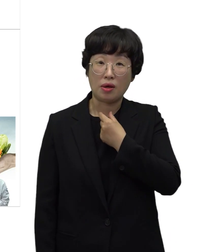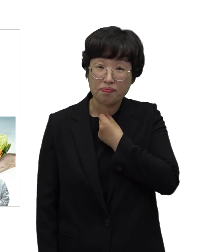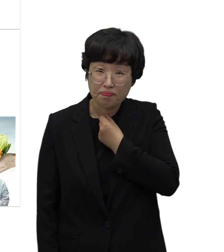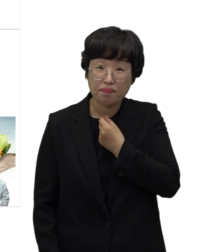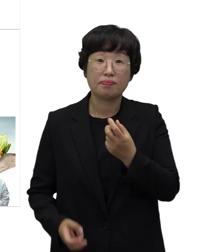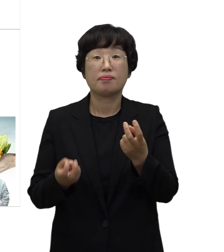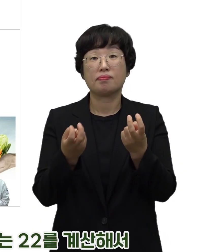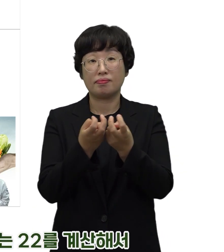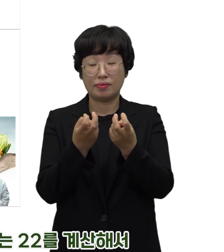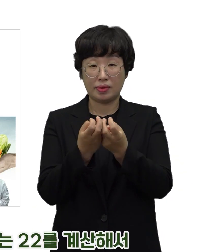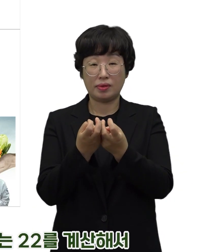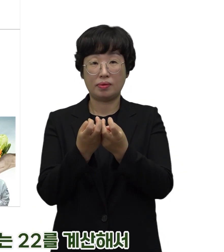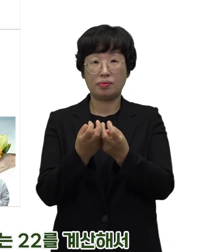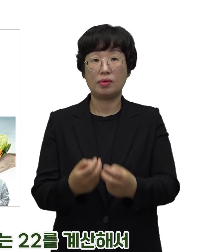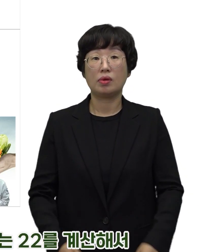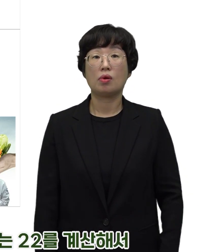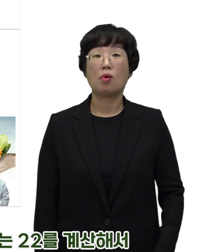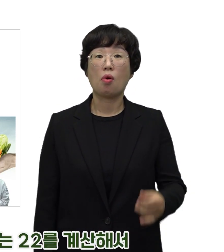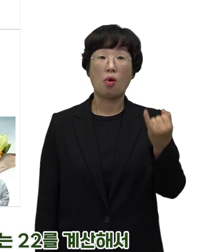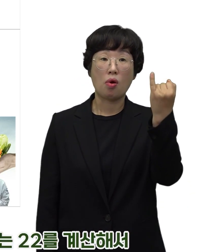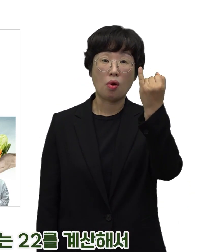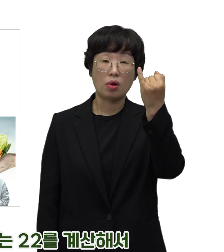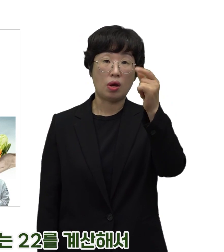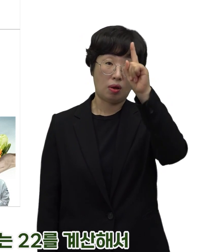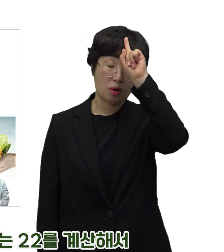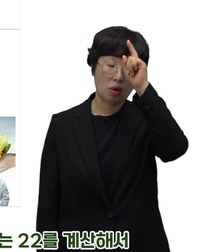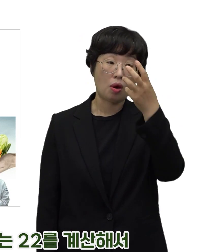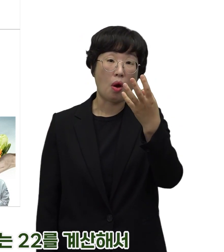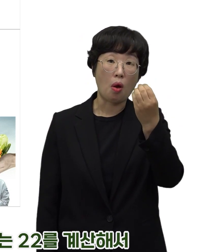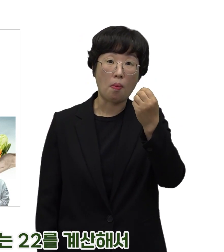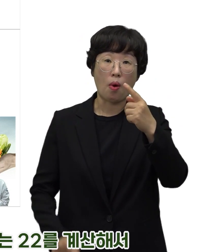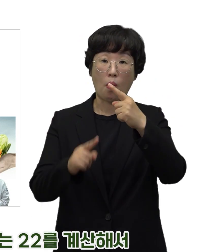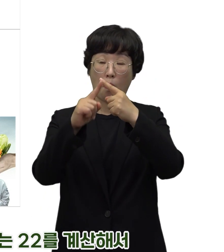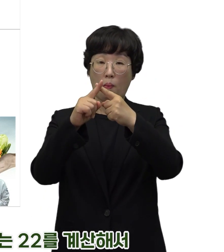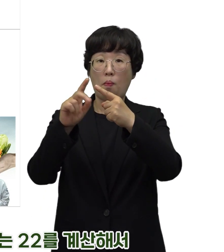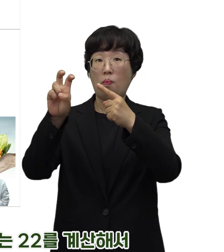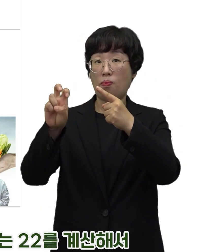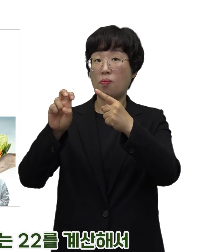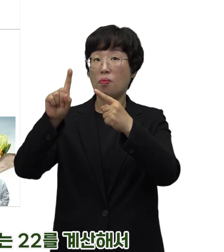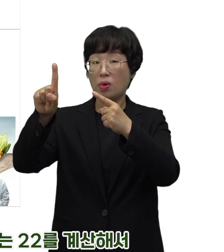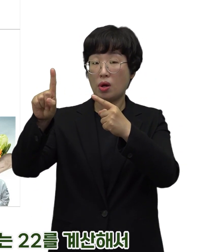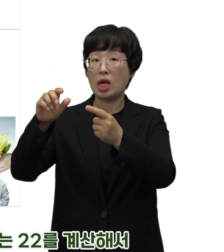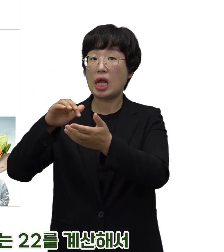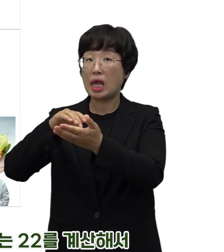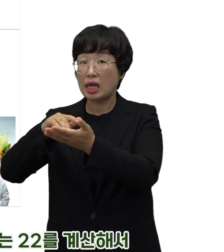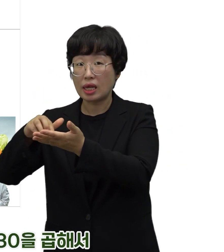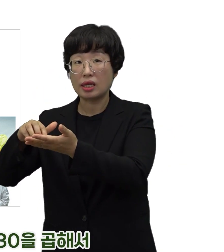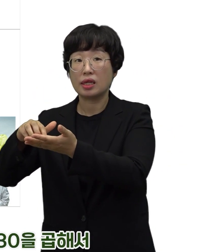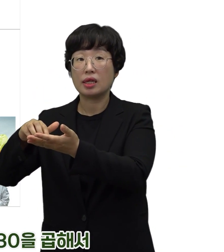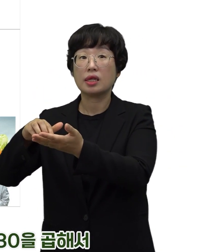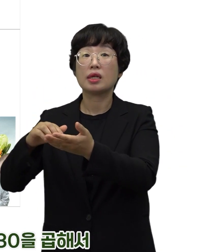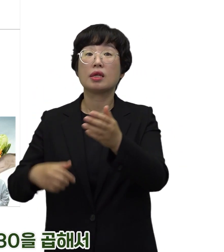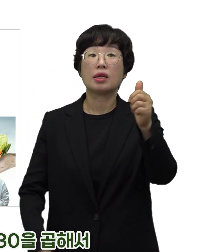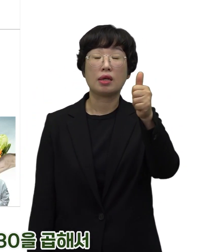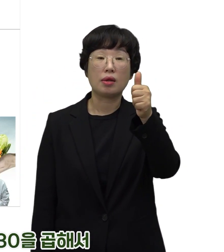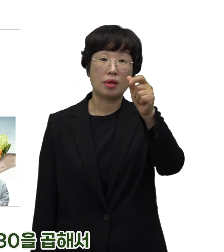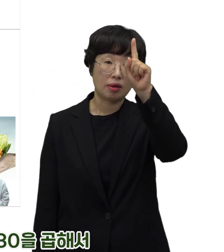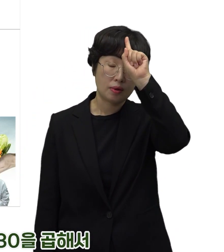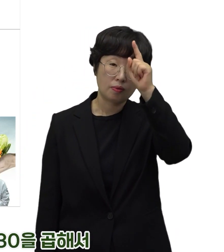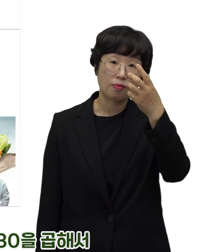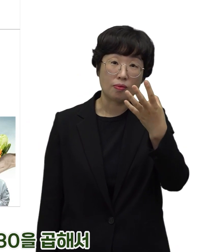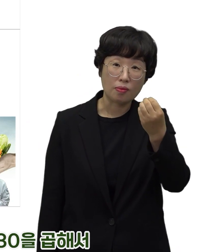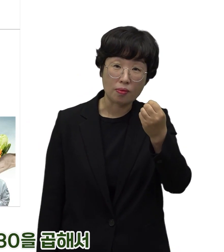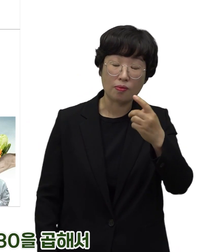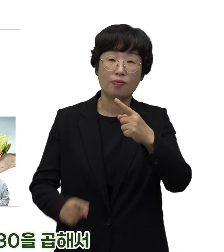있어야겠습니다. 키 곱하기 여자는 21, 남자는 22를 해서 표준 체중을